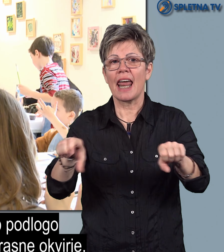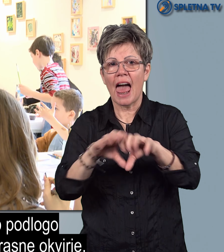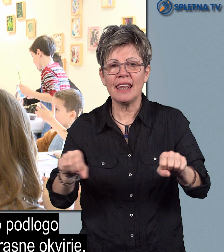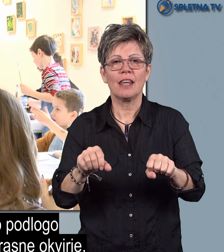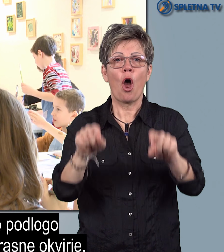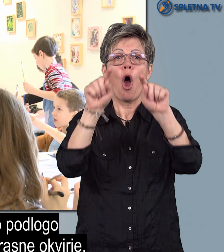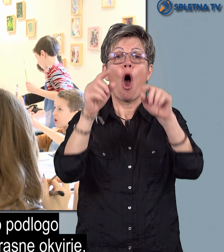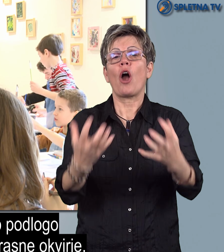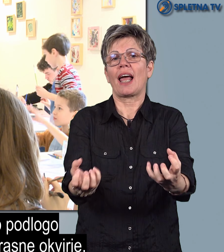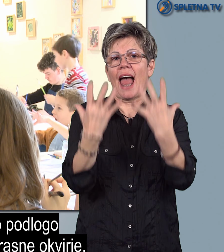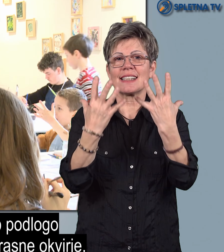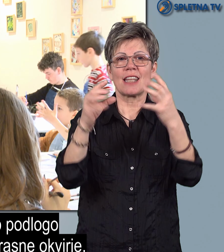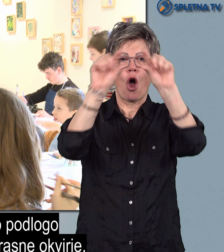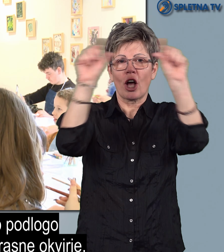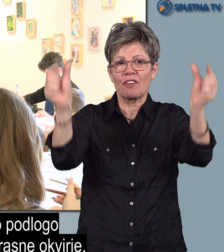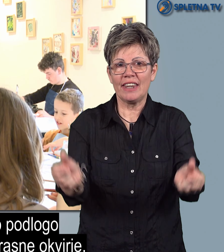okvirje.